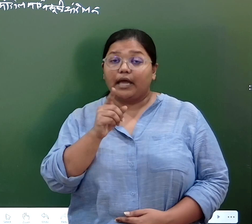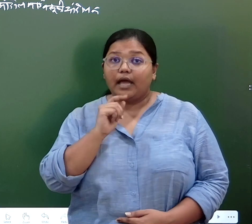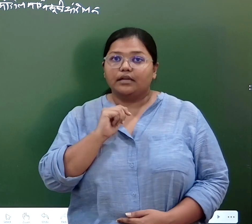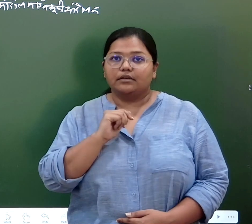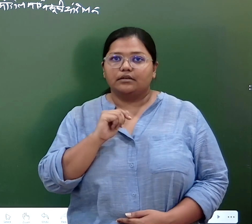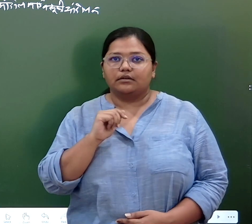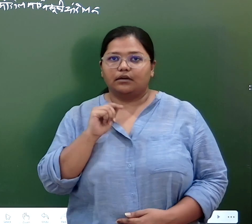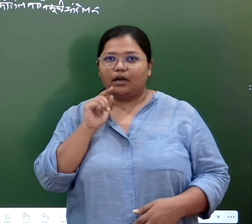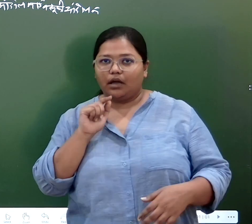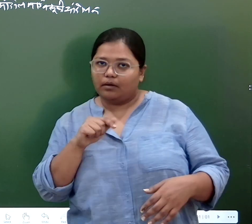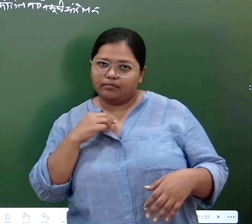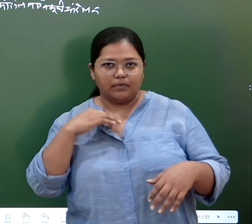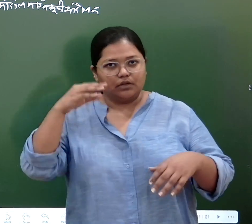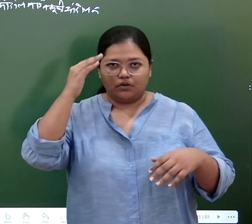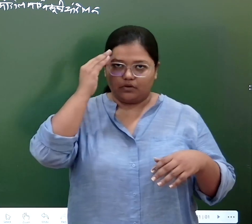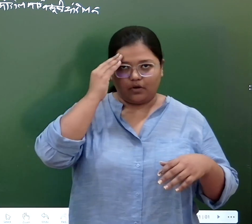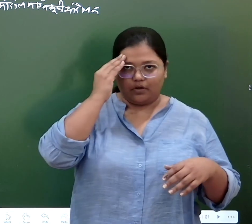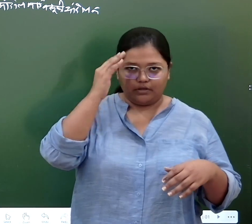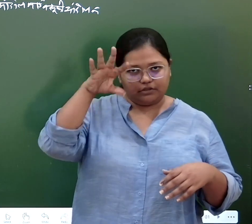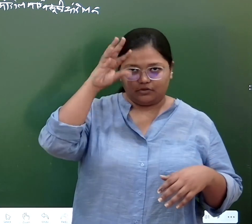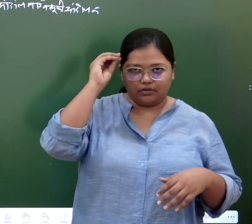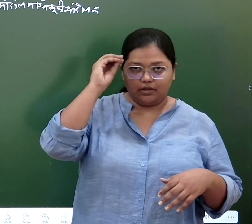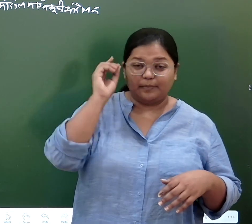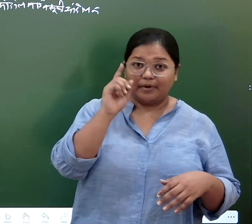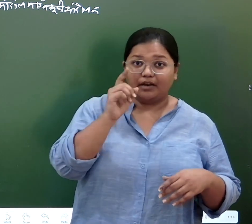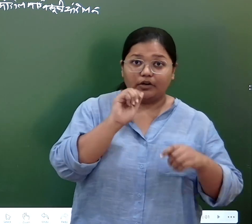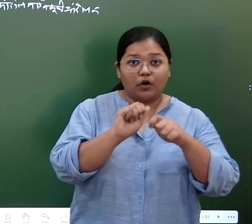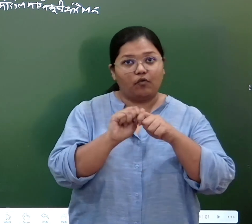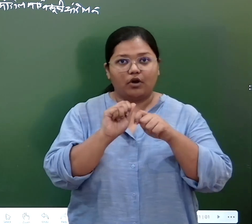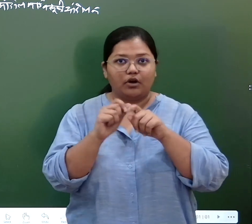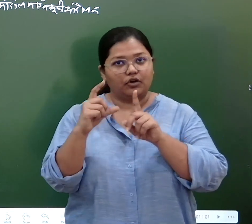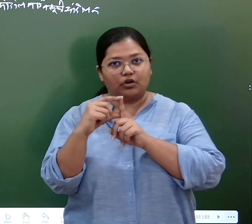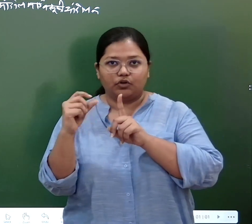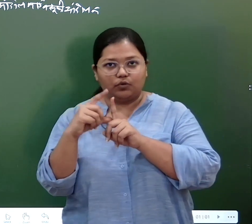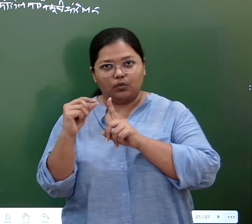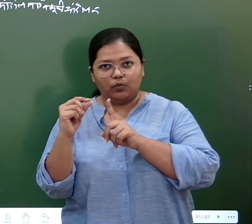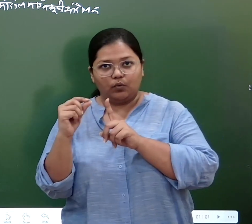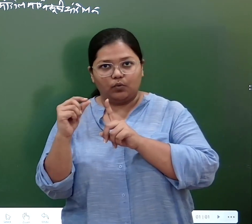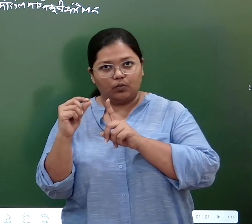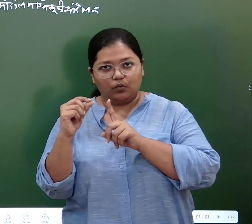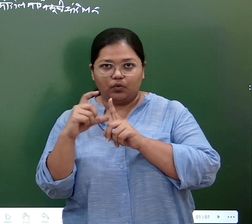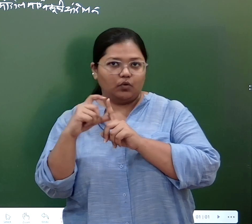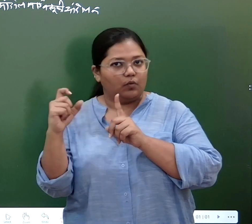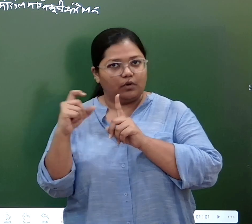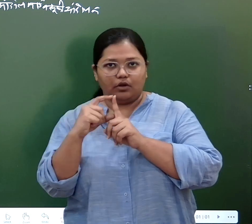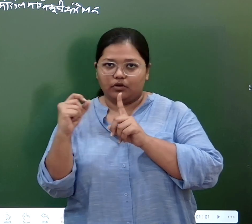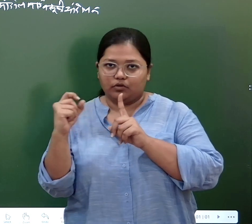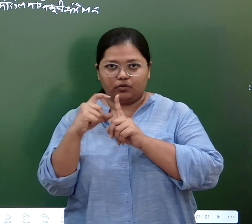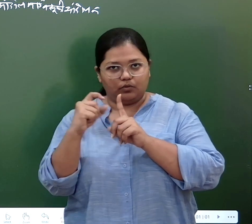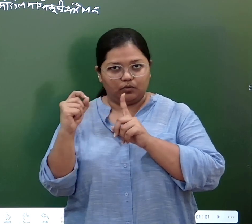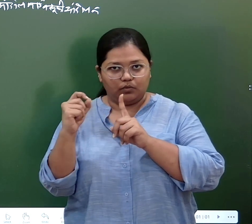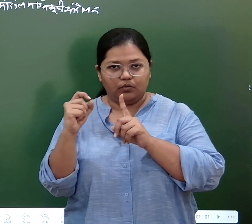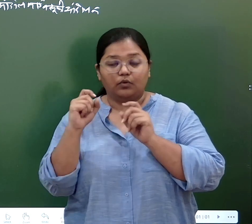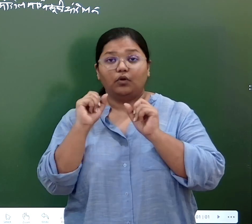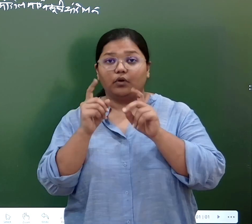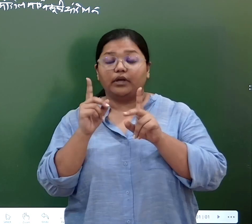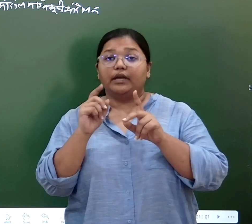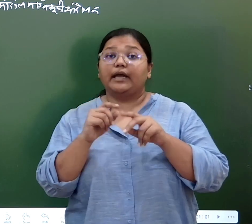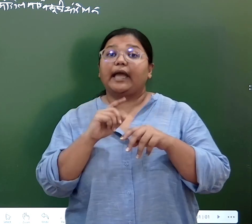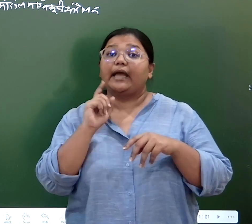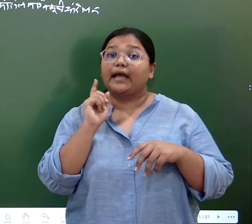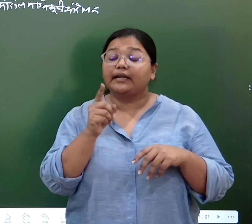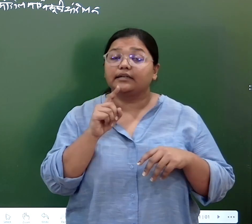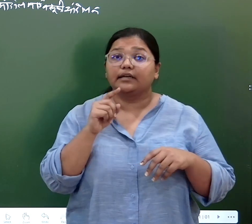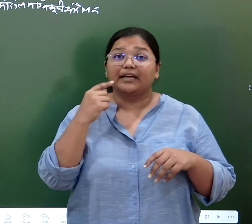अच्छे कर्म करोगे, आपका कर्म अच्छा है तो आपका जो है वो आत्मा को मोक्ष मिलेगा। तीसरा